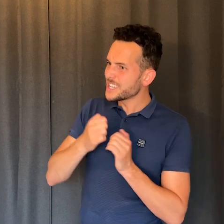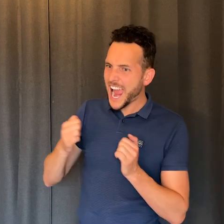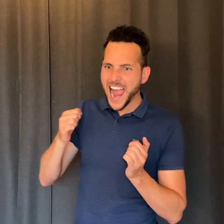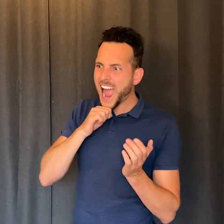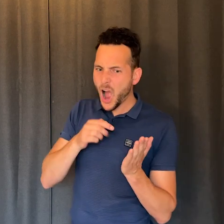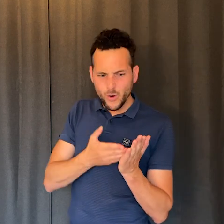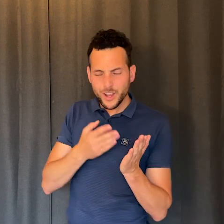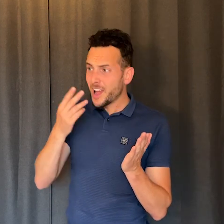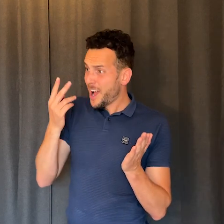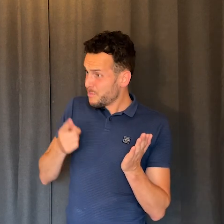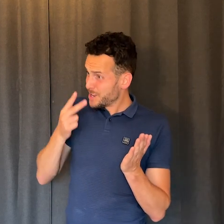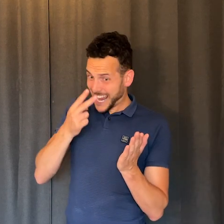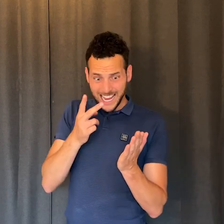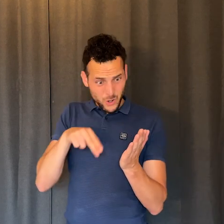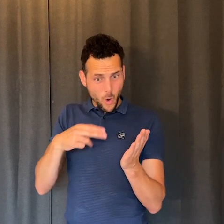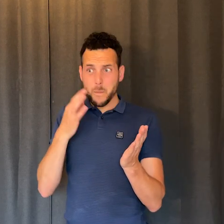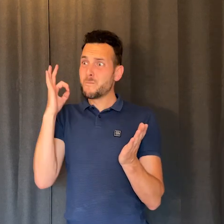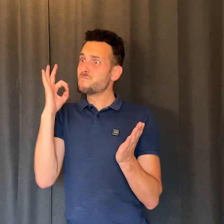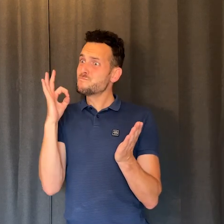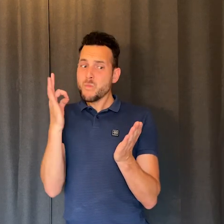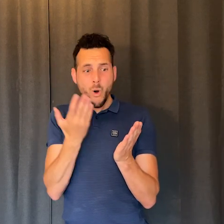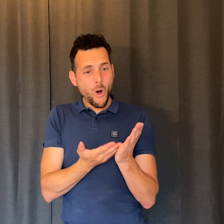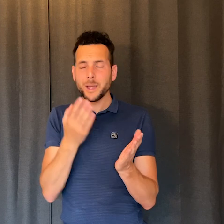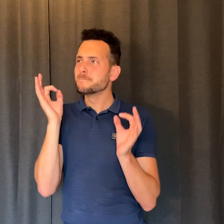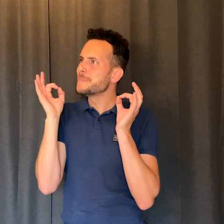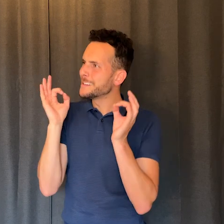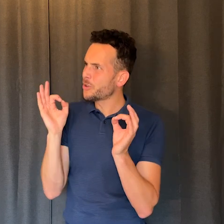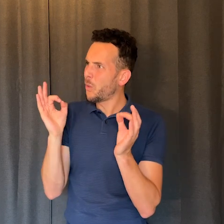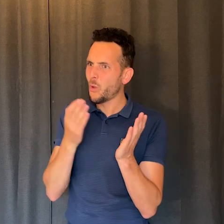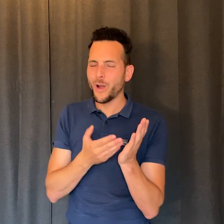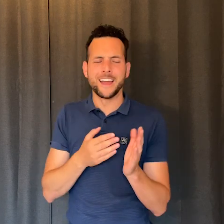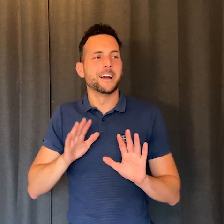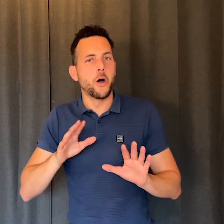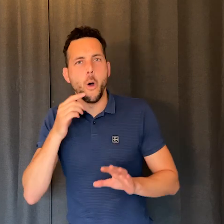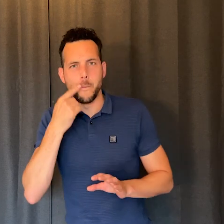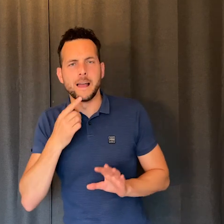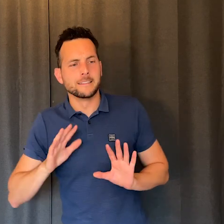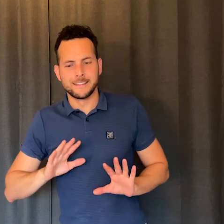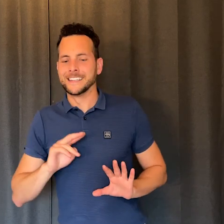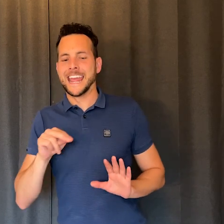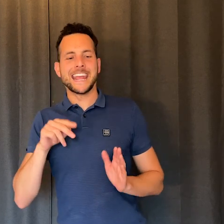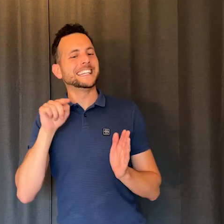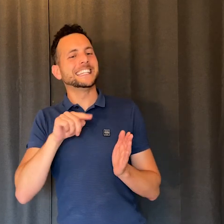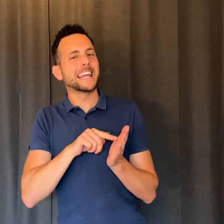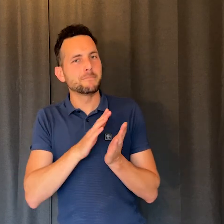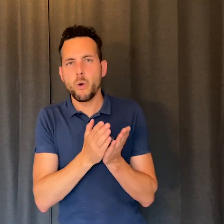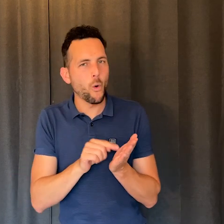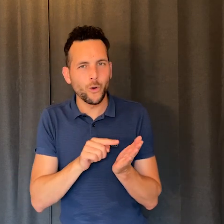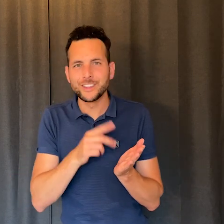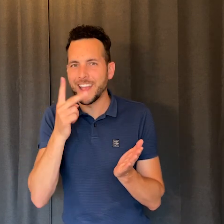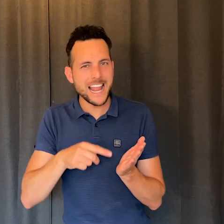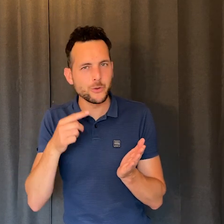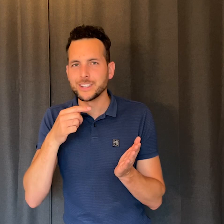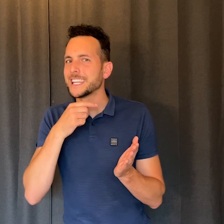en moet je kijken hoe mooi die nog is. Nou, dat is heel bijzonder hoor. Nou, echt, hè? Dat is niet dit boek dat 2000 jaar oud is. Oh.